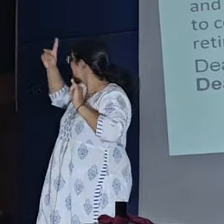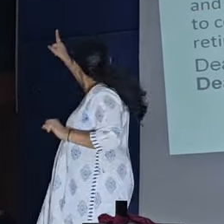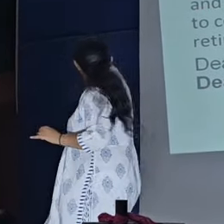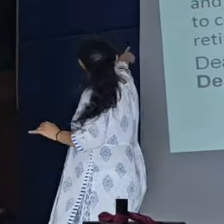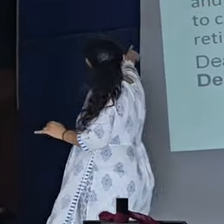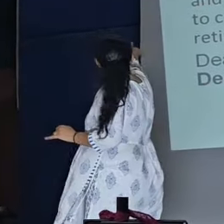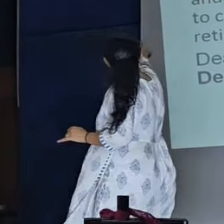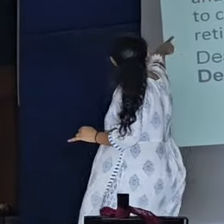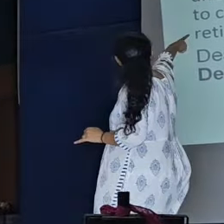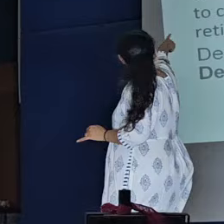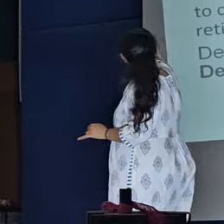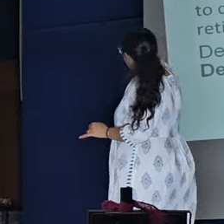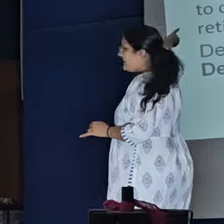यूएस